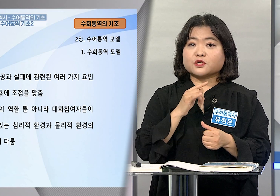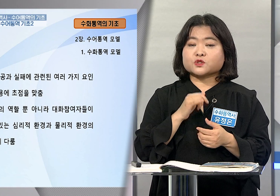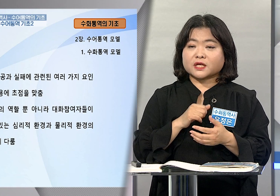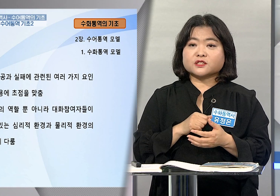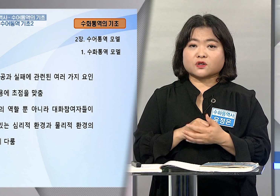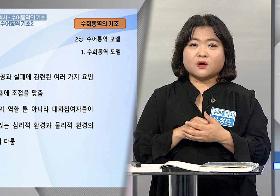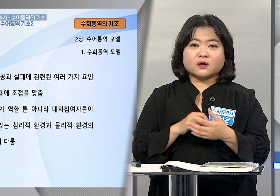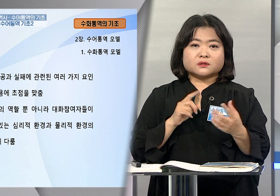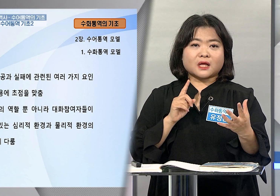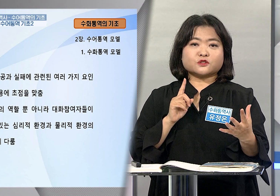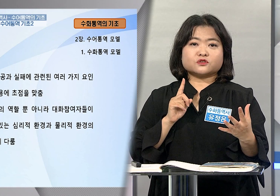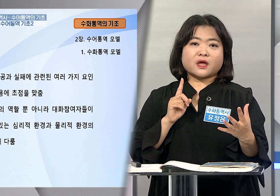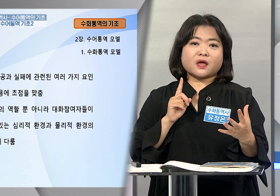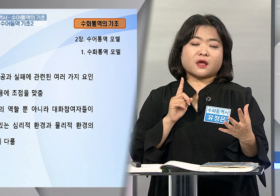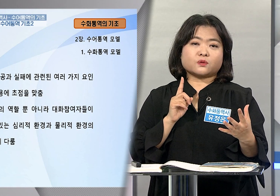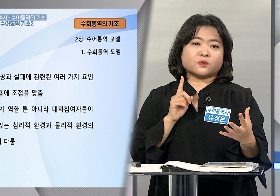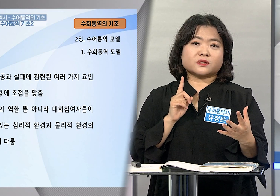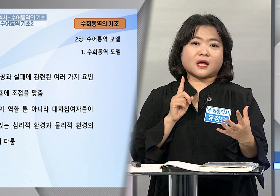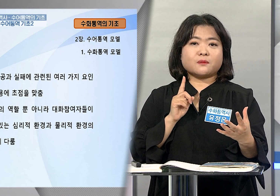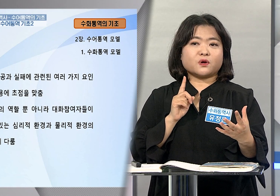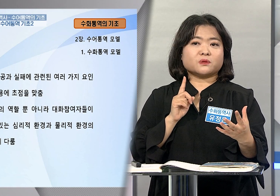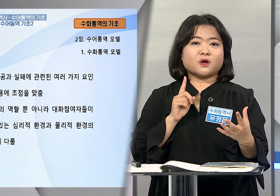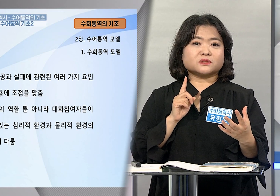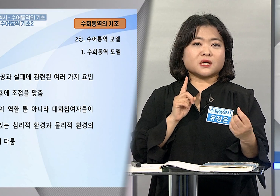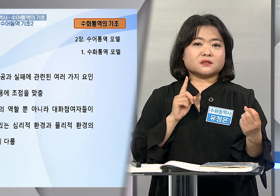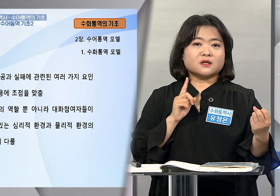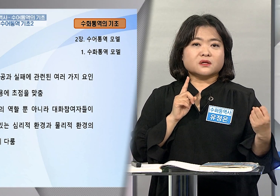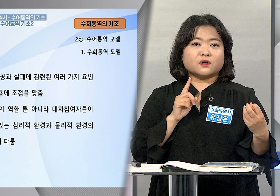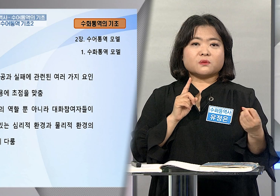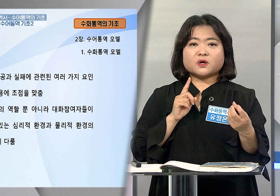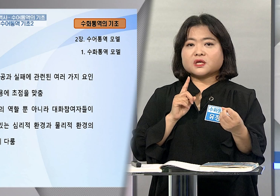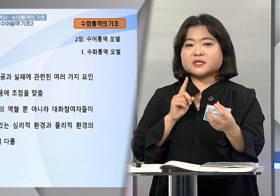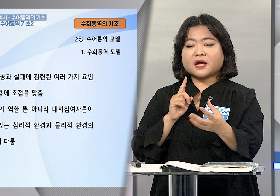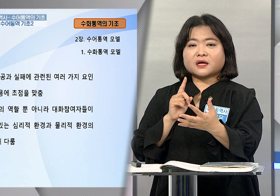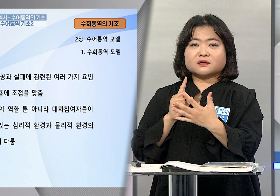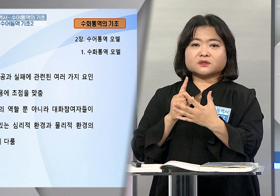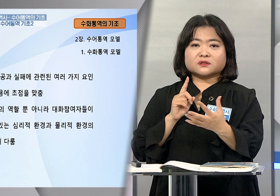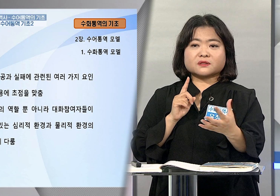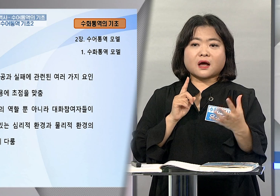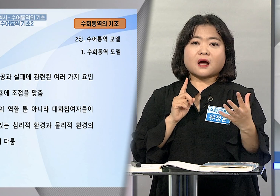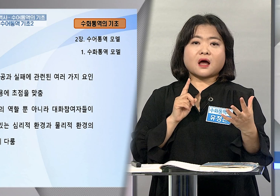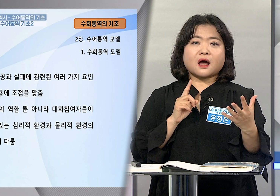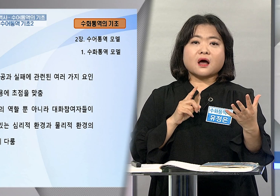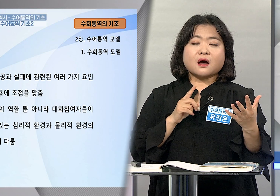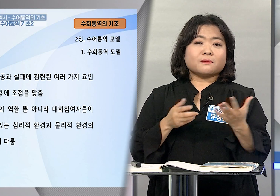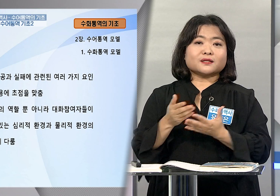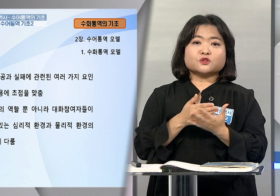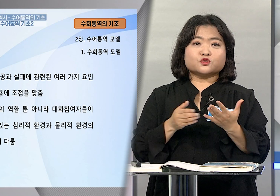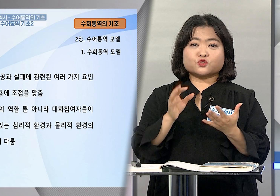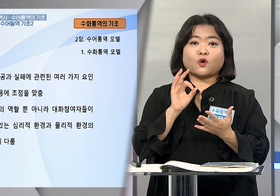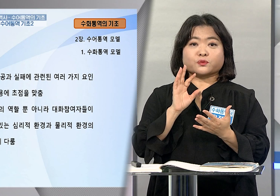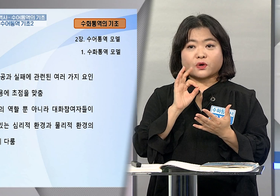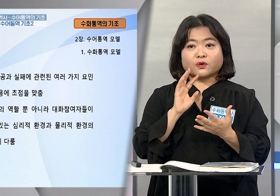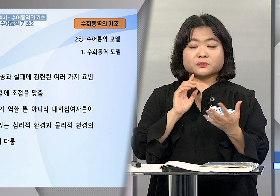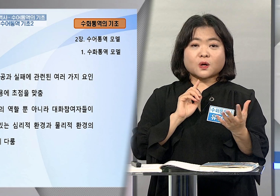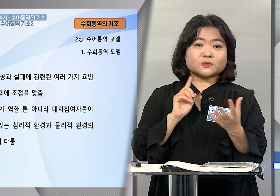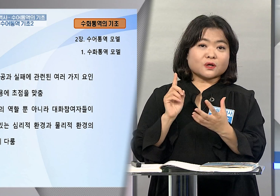수 있겠죠. 다수대 통역사 한 명이면 사실 여러 명이 이야기하는 것들을 다 받아줄 수가 없어요. 그럼 상호작용